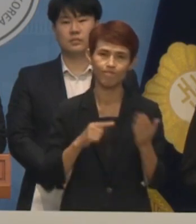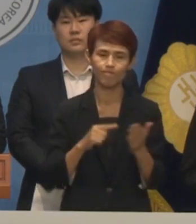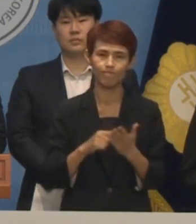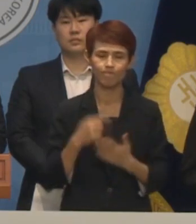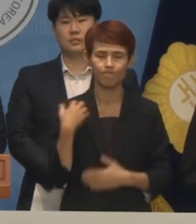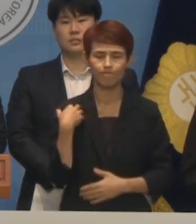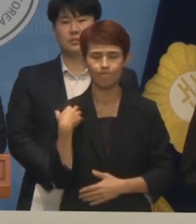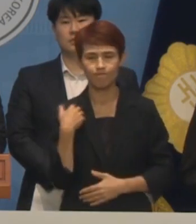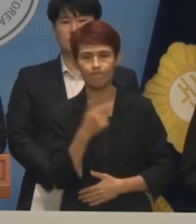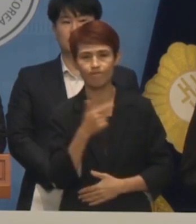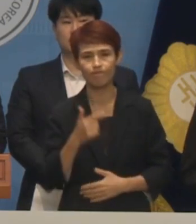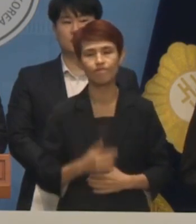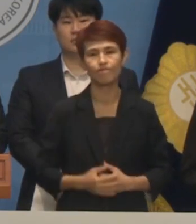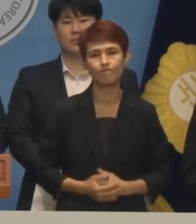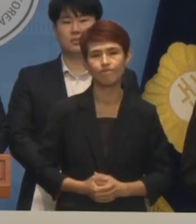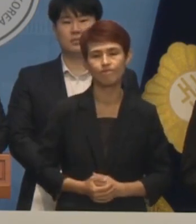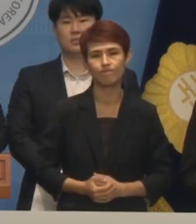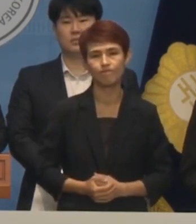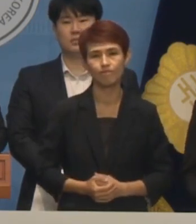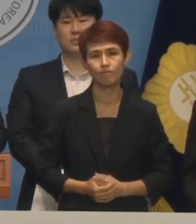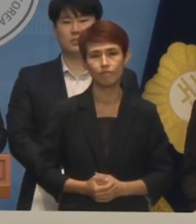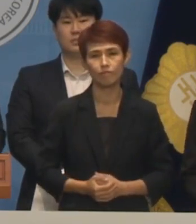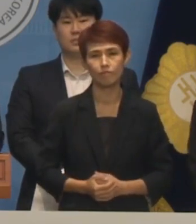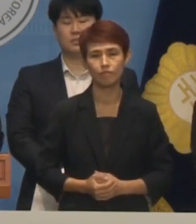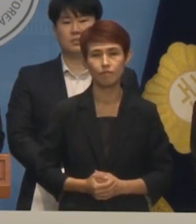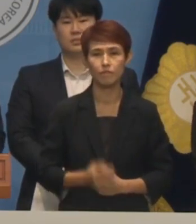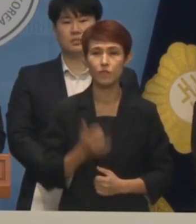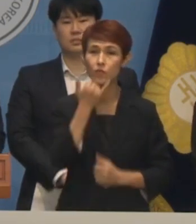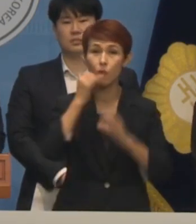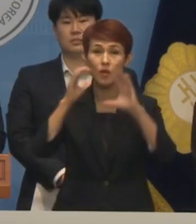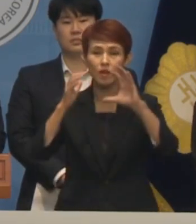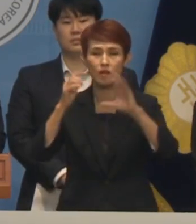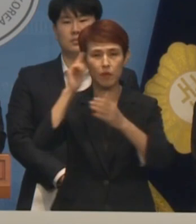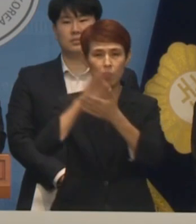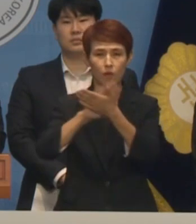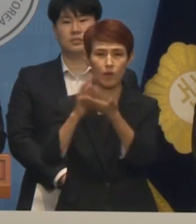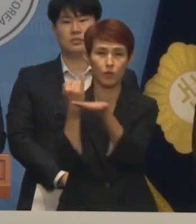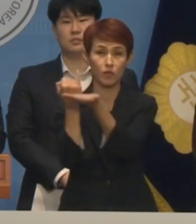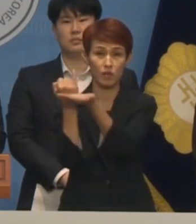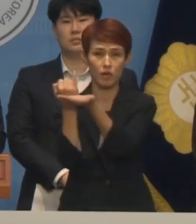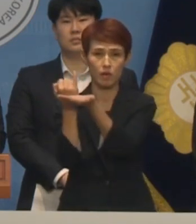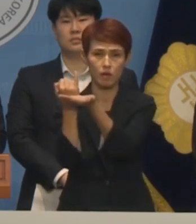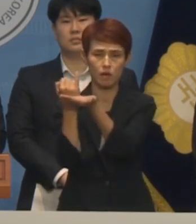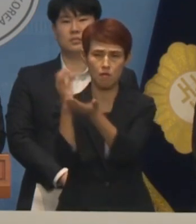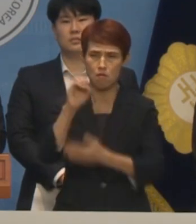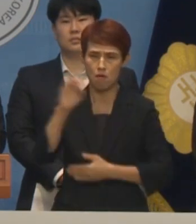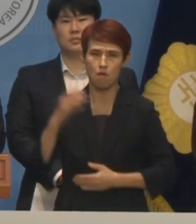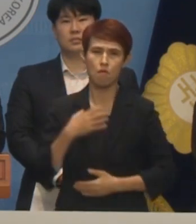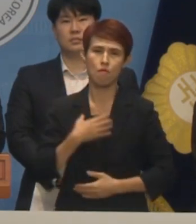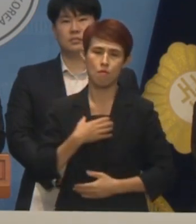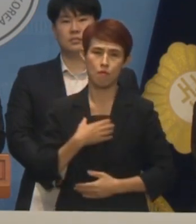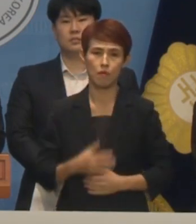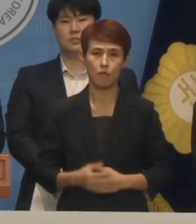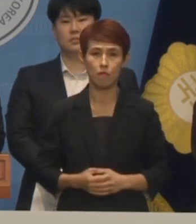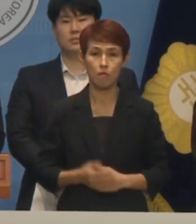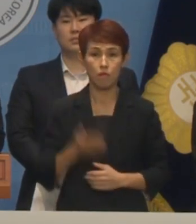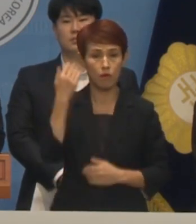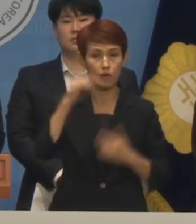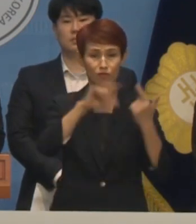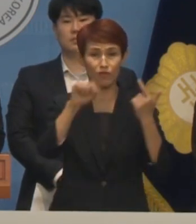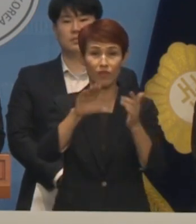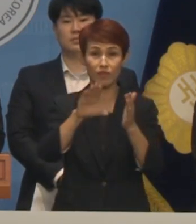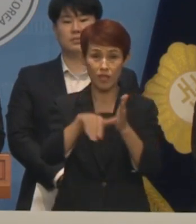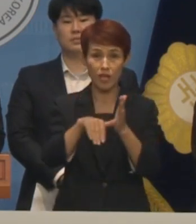마음으로 이 자리에 섰습니다. 베를린 평화의 소녀상 철거가 임박했기 때문입니다. 지난 6월에도